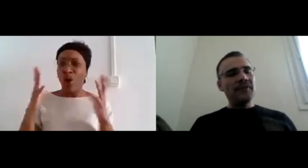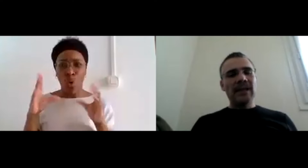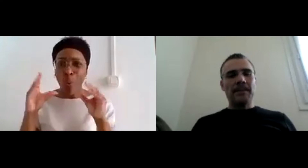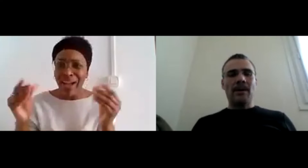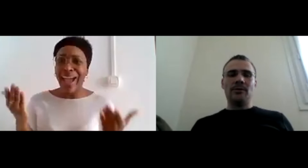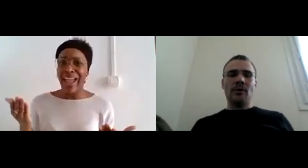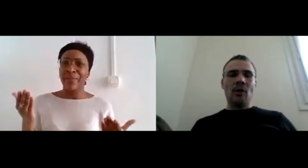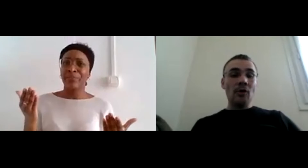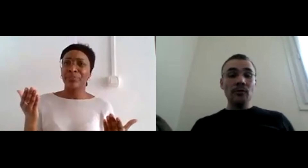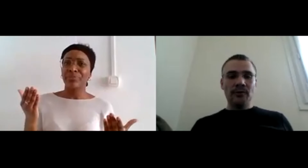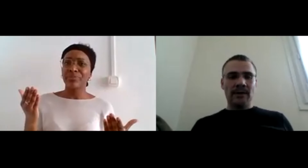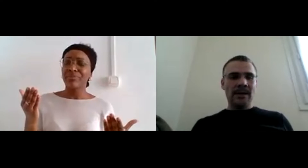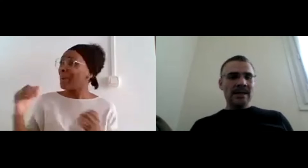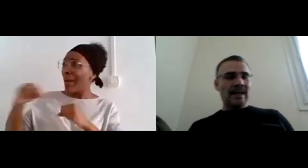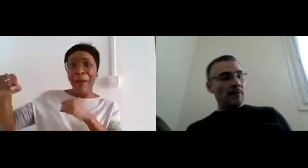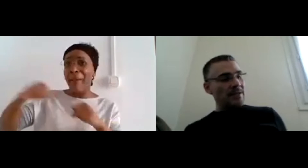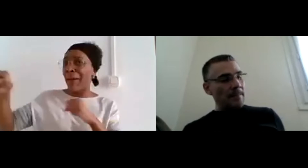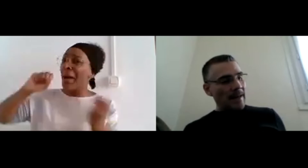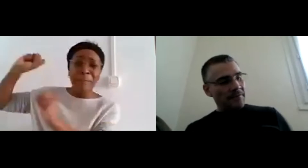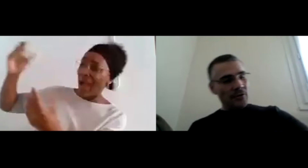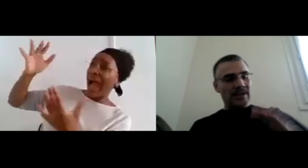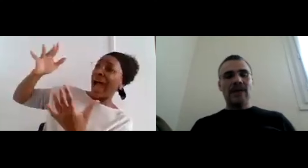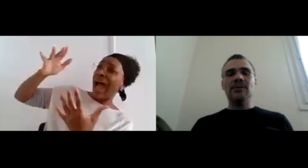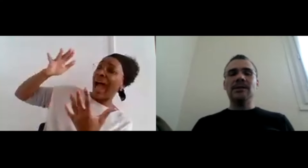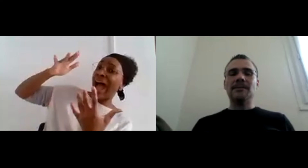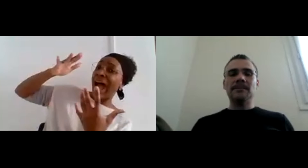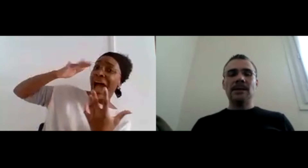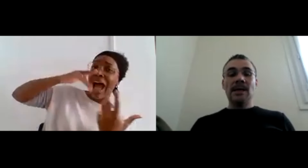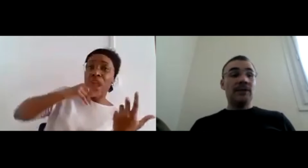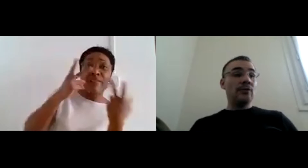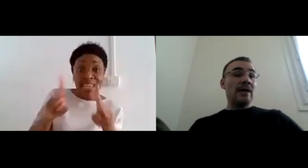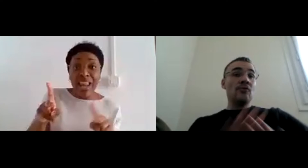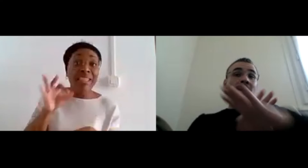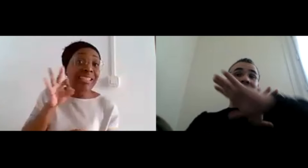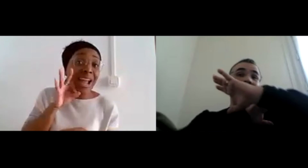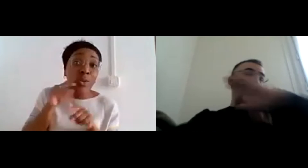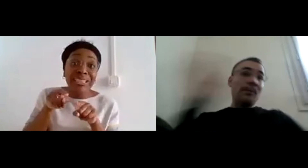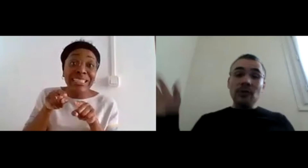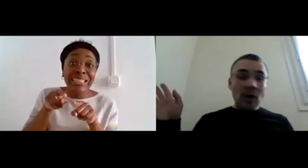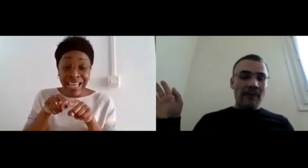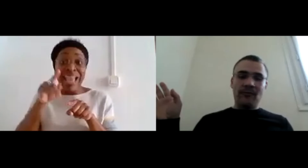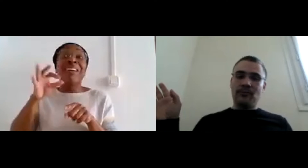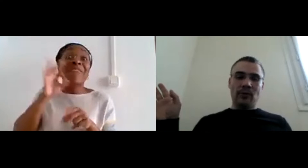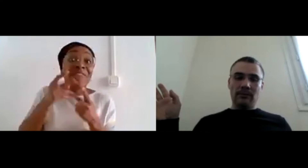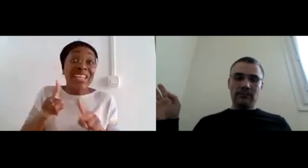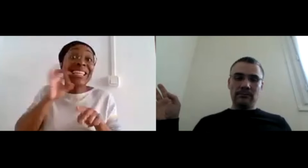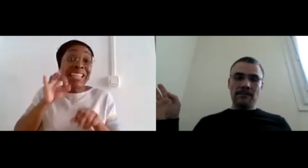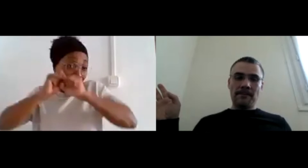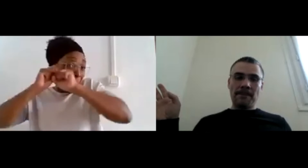les effets de la parole dans leur communauté. Ça a commencé par la ville de Thessalonique. Et tout d'un coup, ça s'est répandu comme un feu de